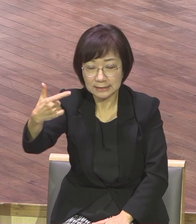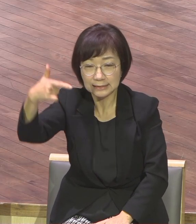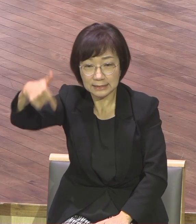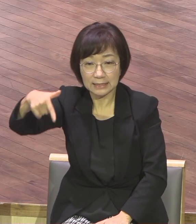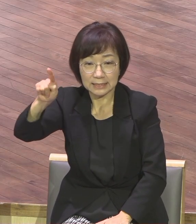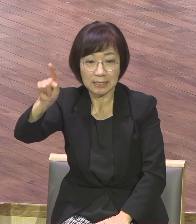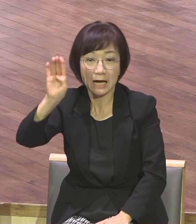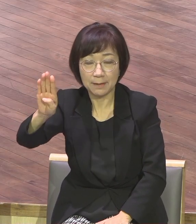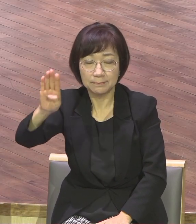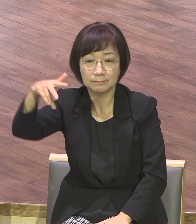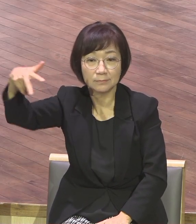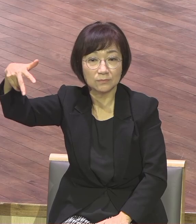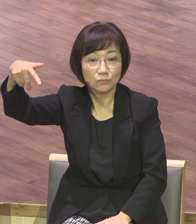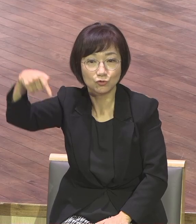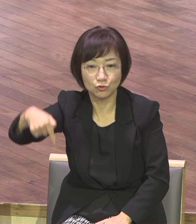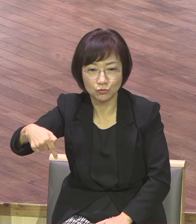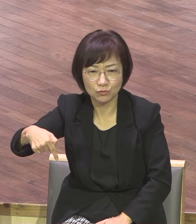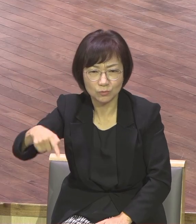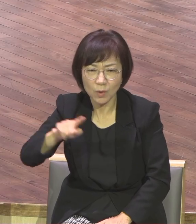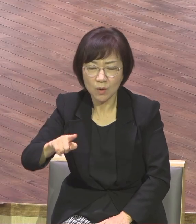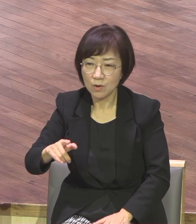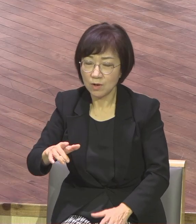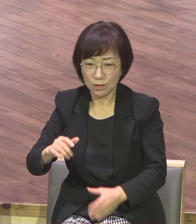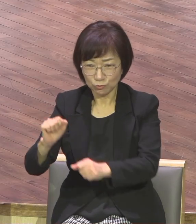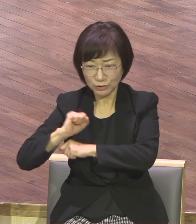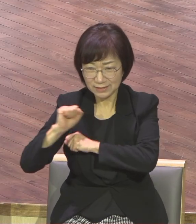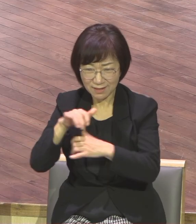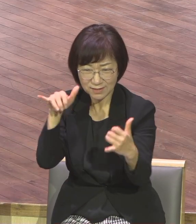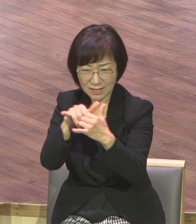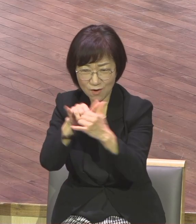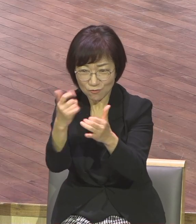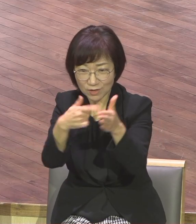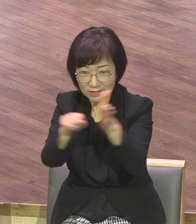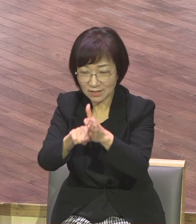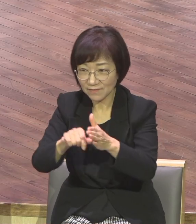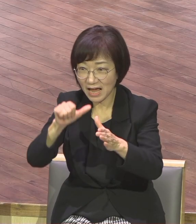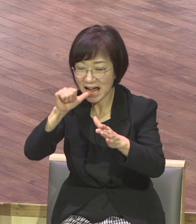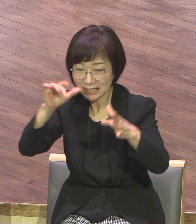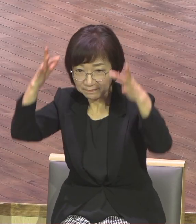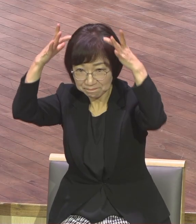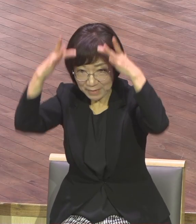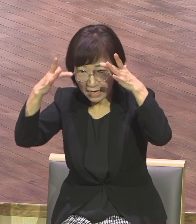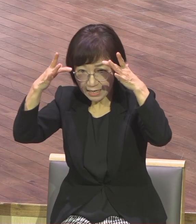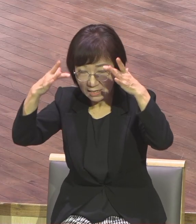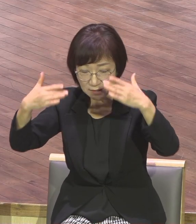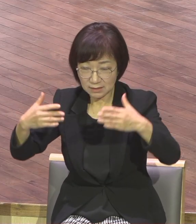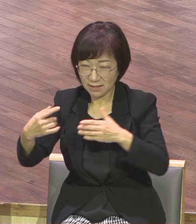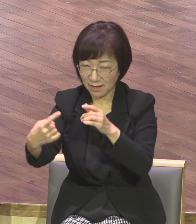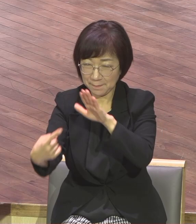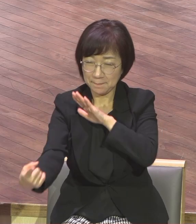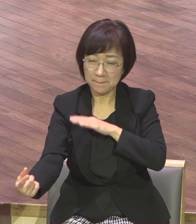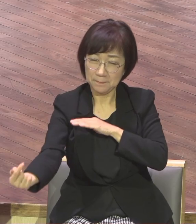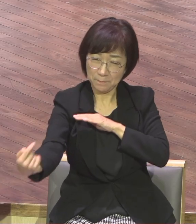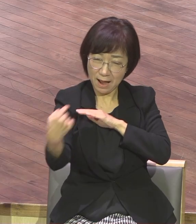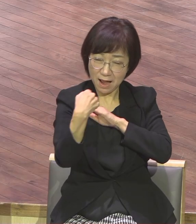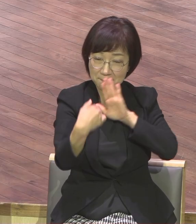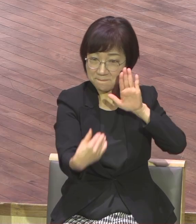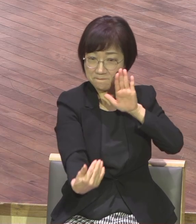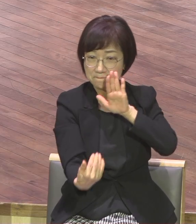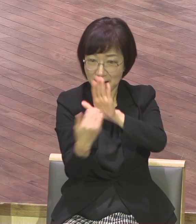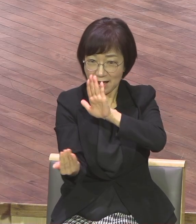하나님의 전신갑주 완전 무장해라. 그런데 이어지는 오늘 본문 말씀을 통해서 이런 영적